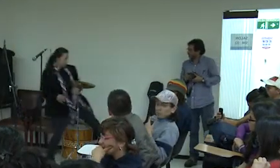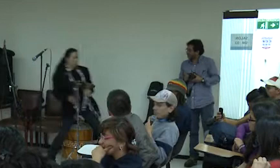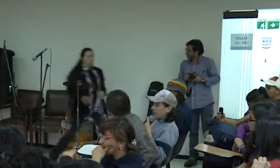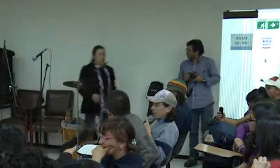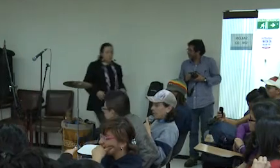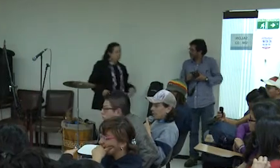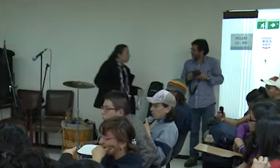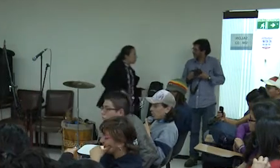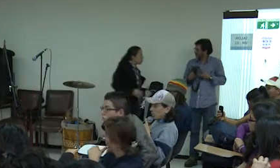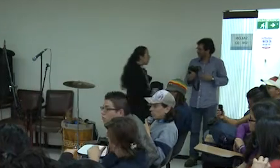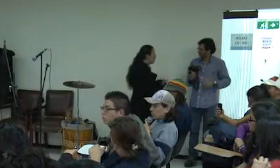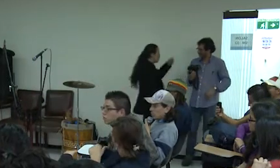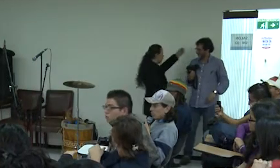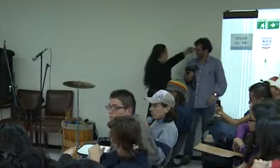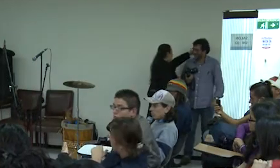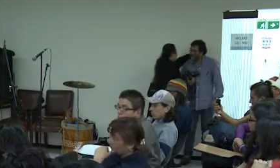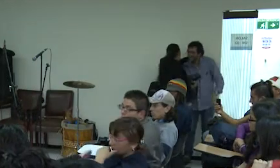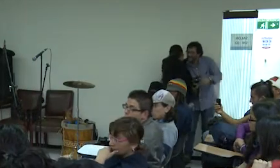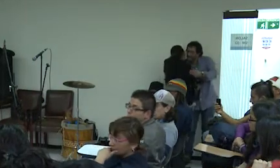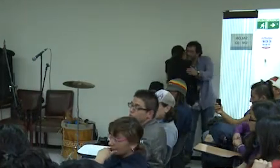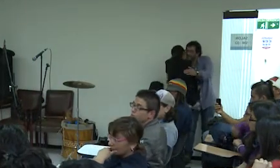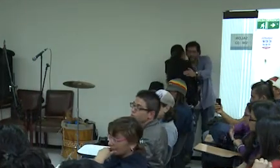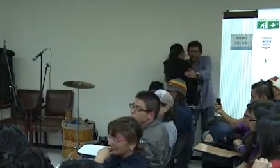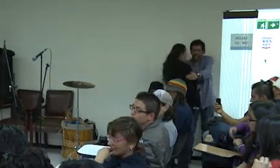Sí, no, para nada. Aló, aló, un 2.